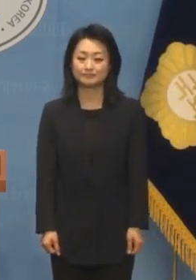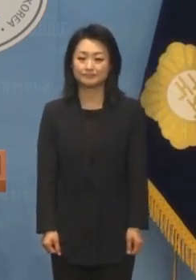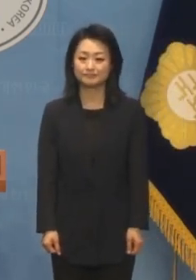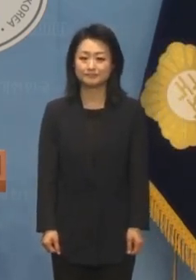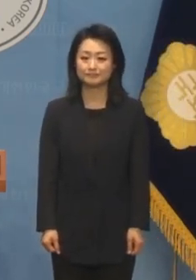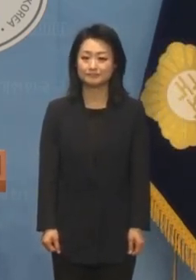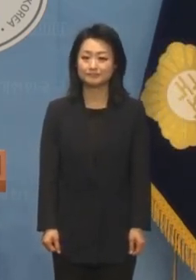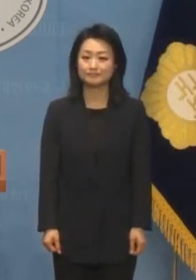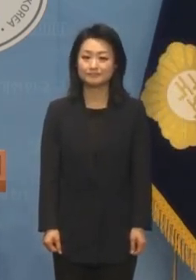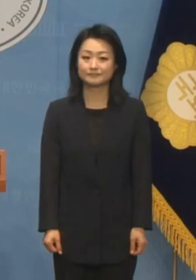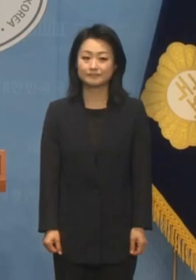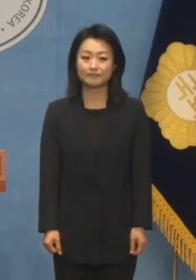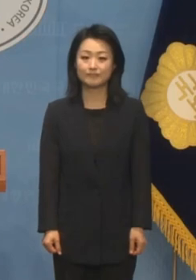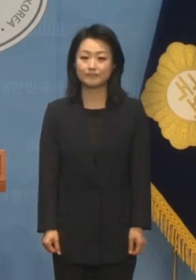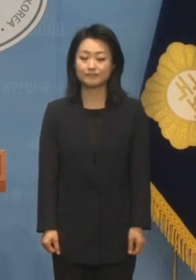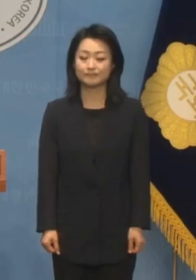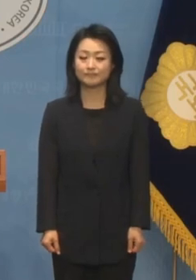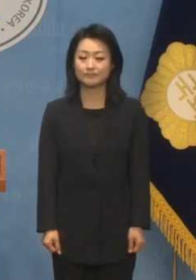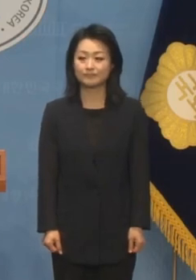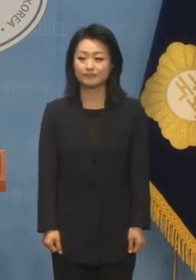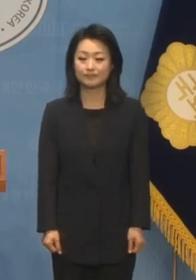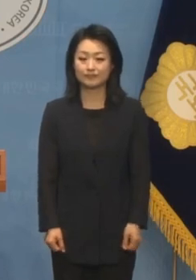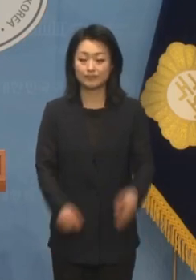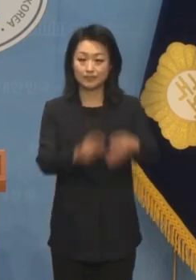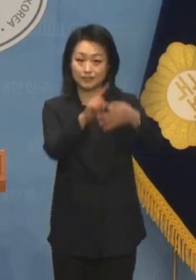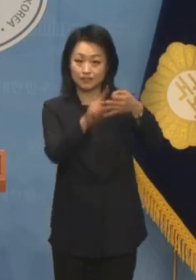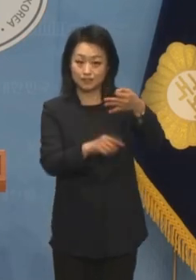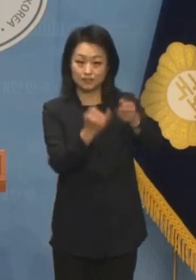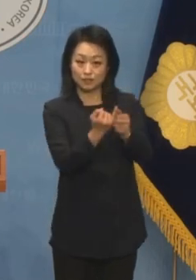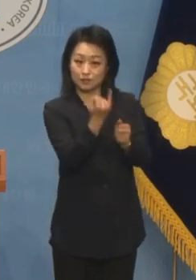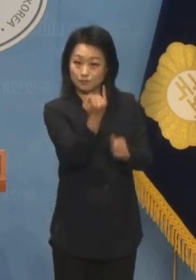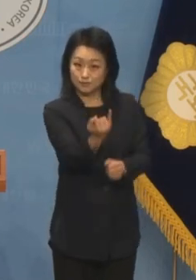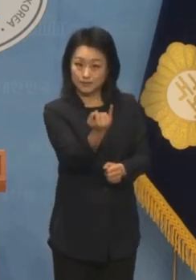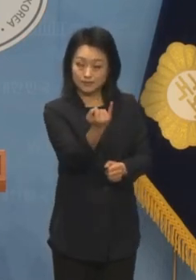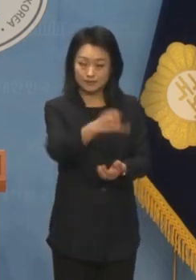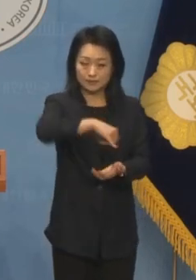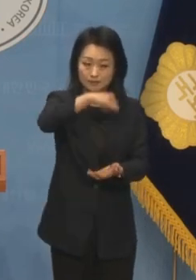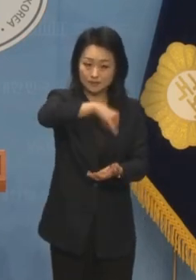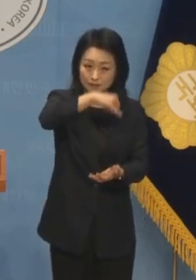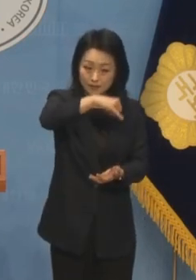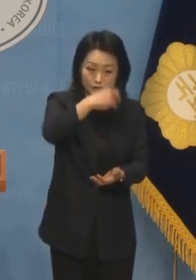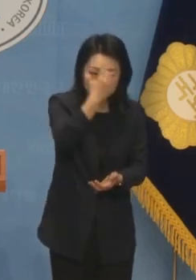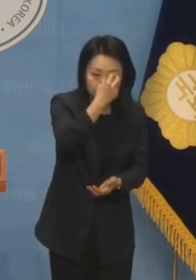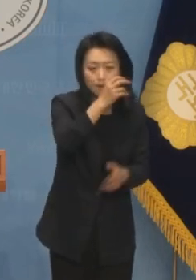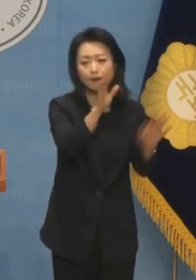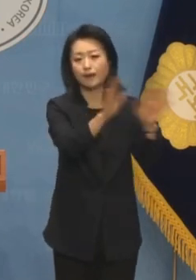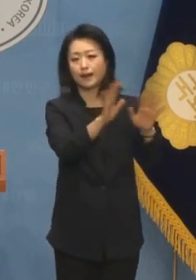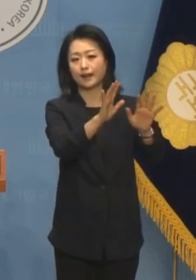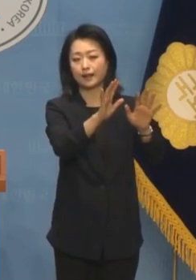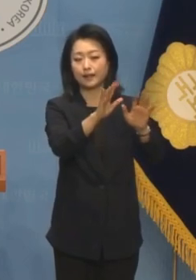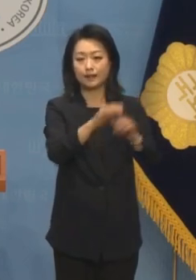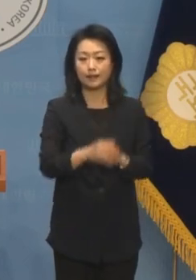네, 시작하겠습니다. 김건희 여사만 쏙 뺀 명품백 수사, 검찰의 김건희 의혹